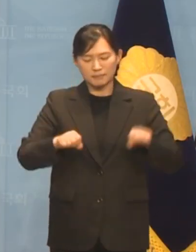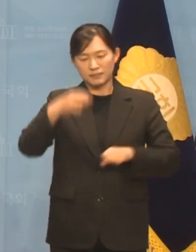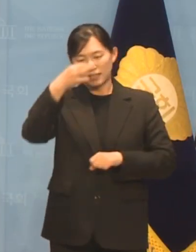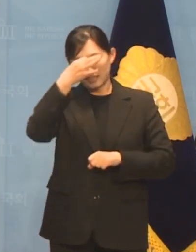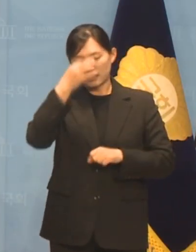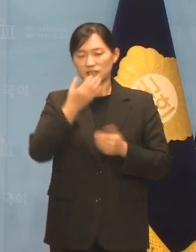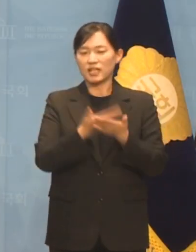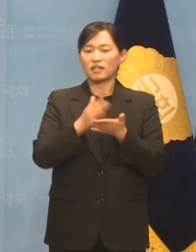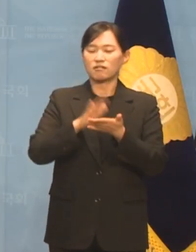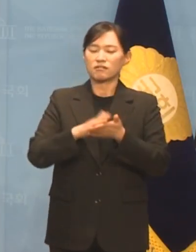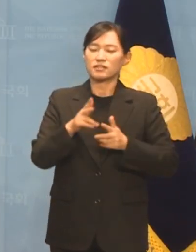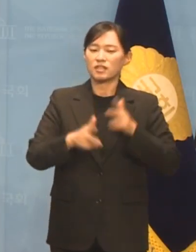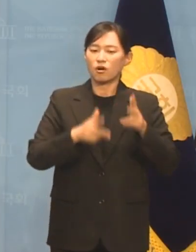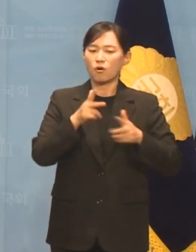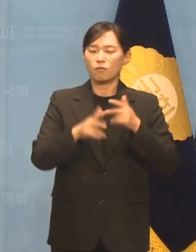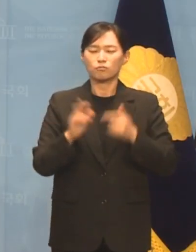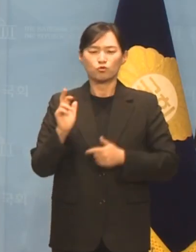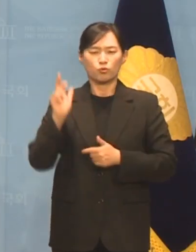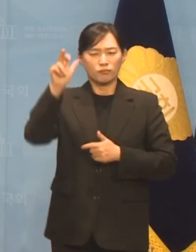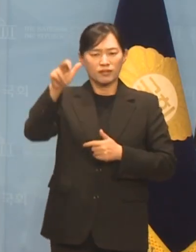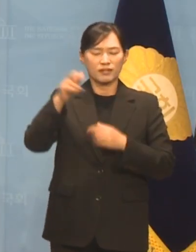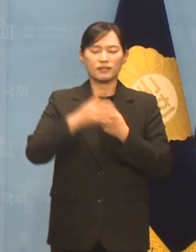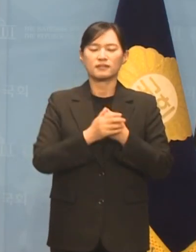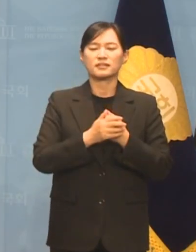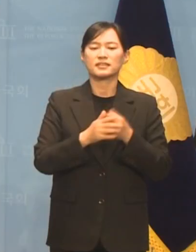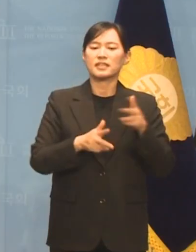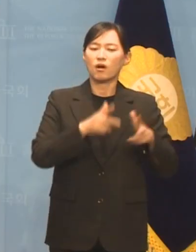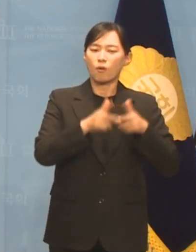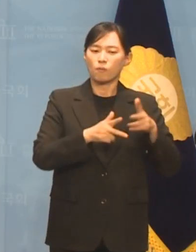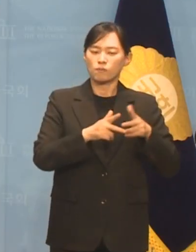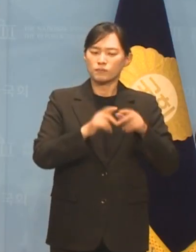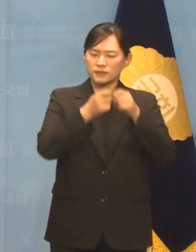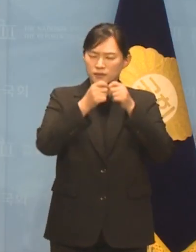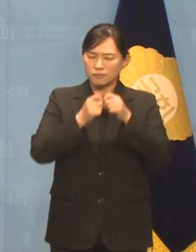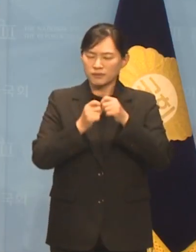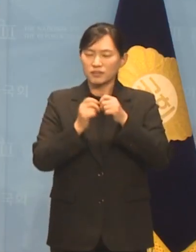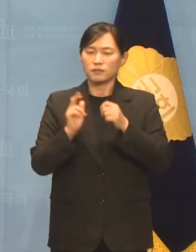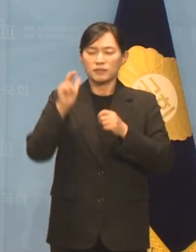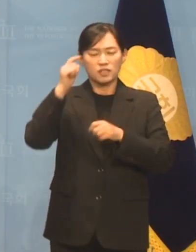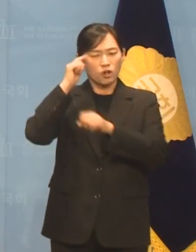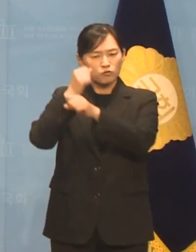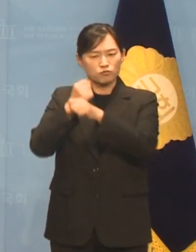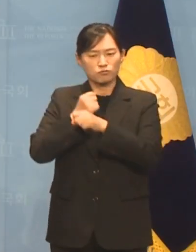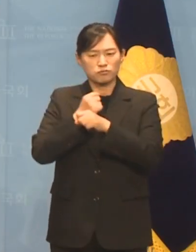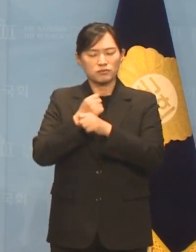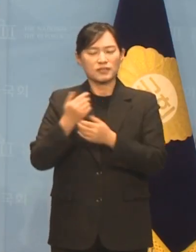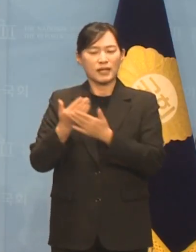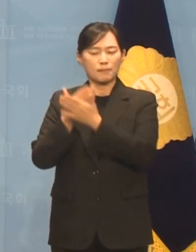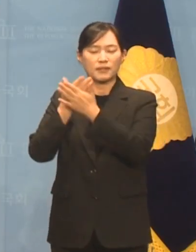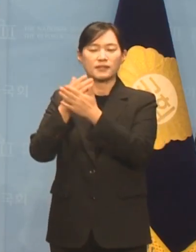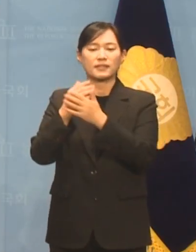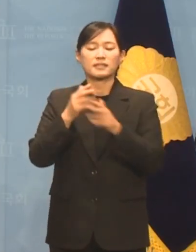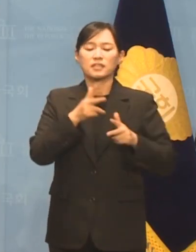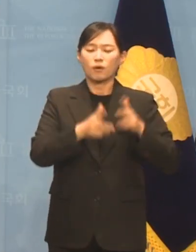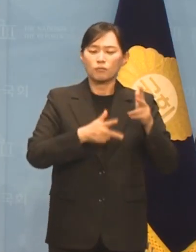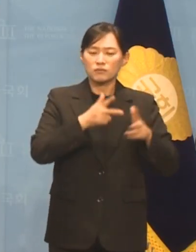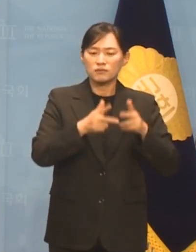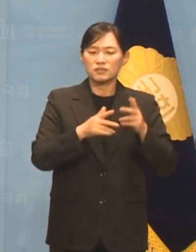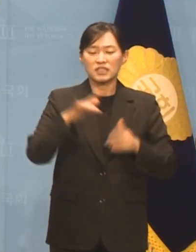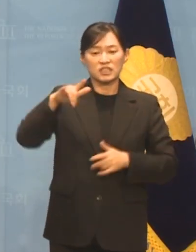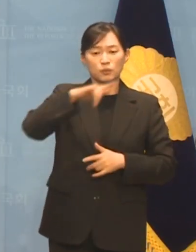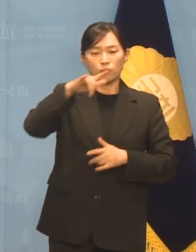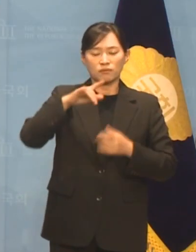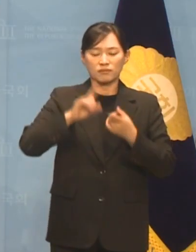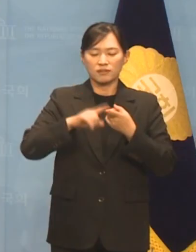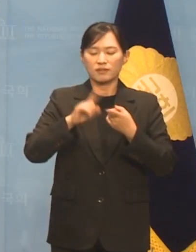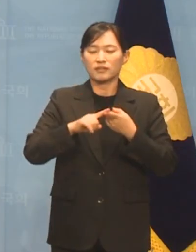개량 사업, 장거리 함대공 유도탄 사업, 정밀 유도 포탄 연구 개발 사업, 드론 방어 예산 등 5가지 예산